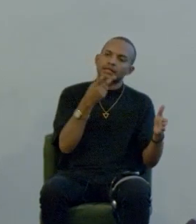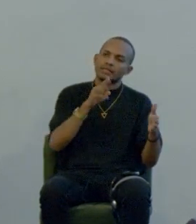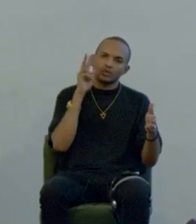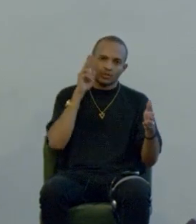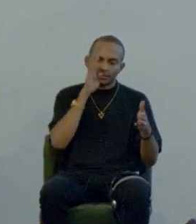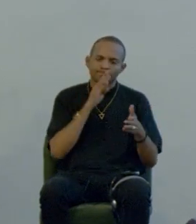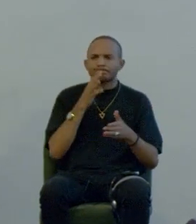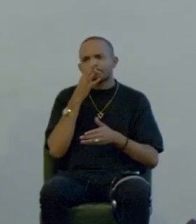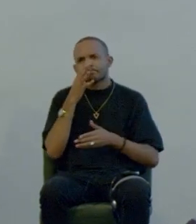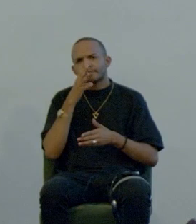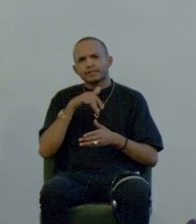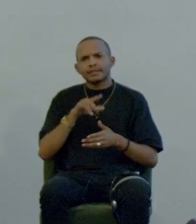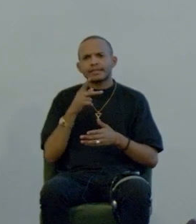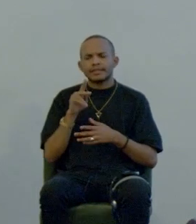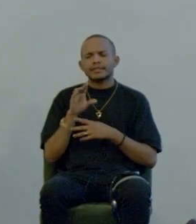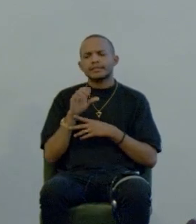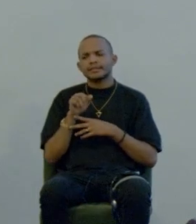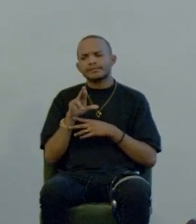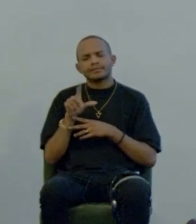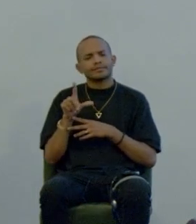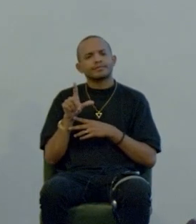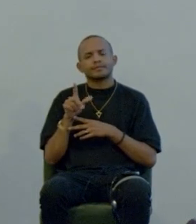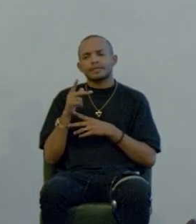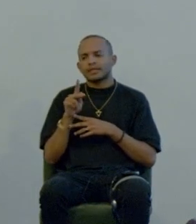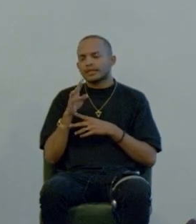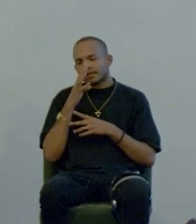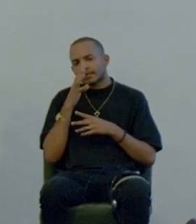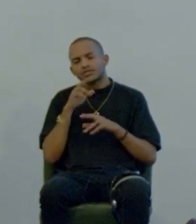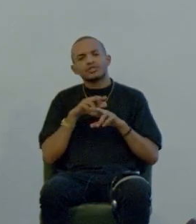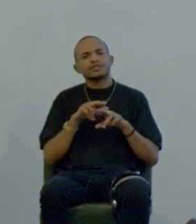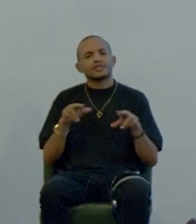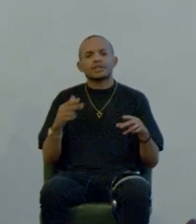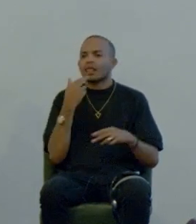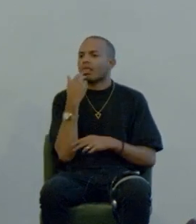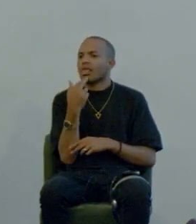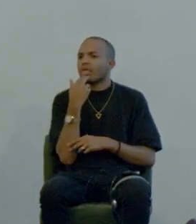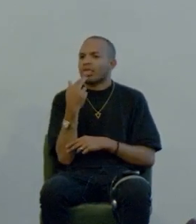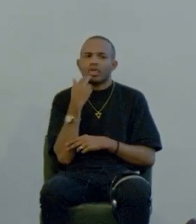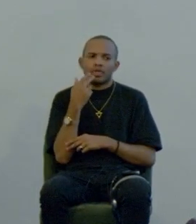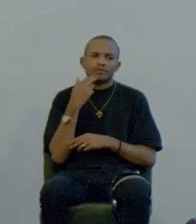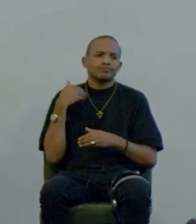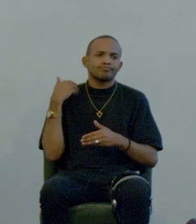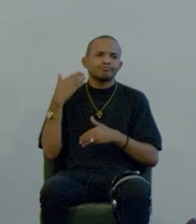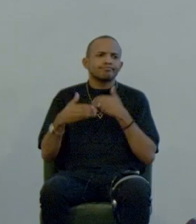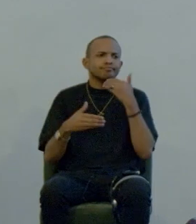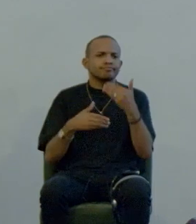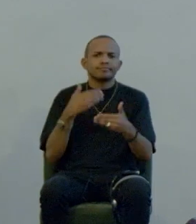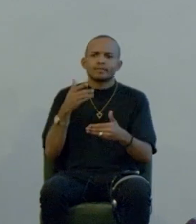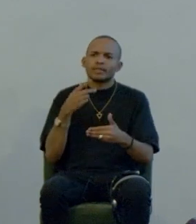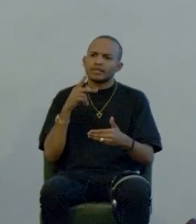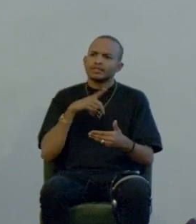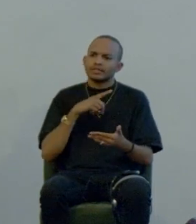E uma coisa chamou muito a atenção do von Martius nessa viagem, que era o quê? A diversidade de línguas indígenas faladas ao longo do caminho. Eles